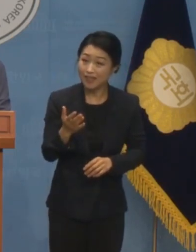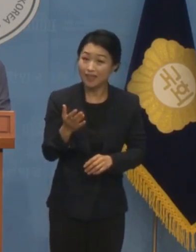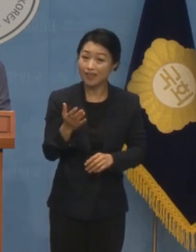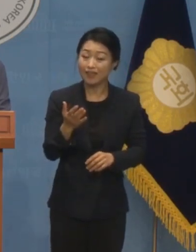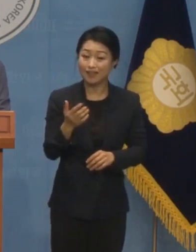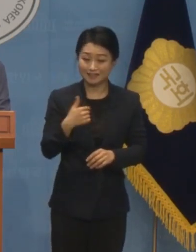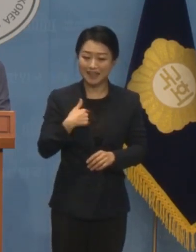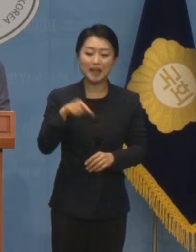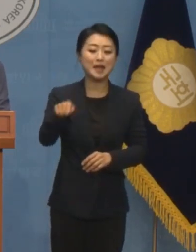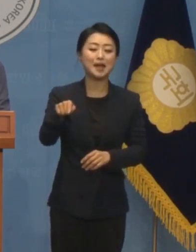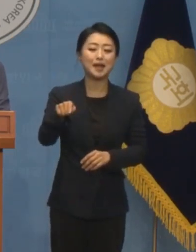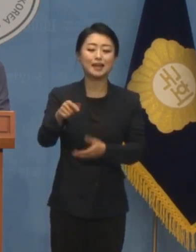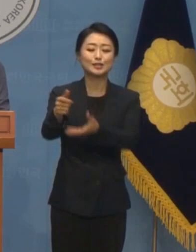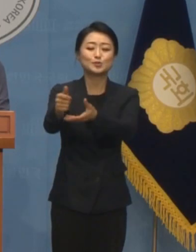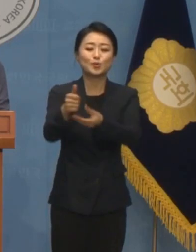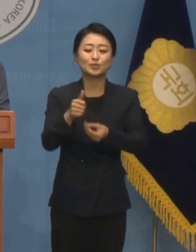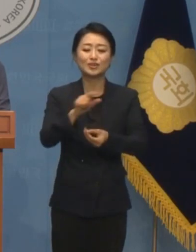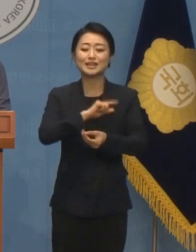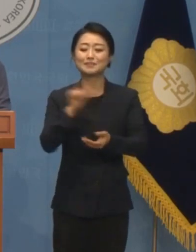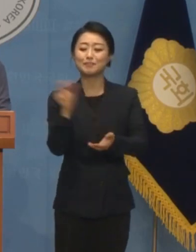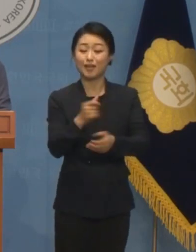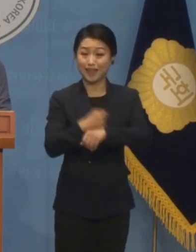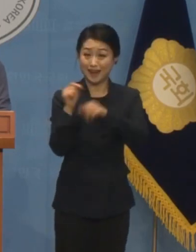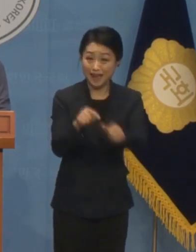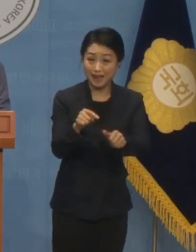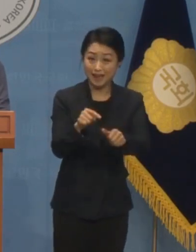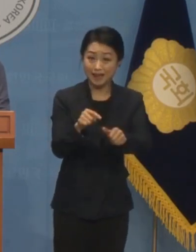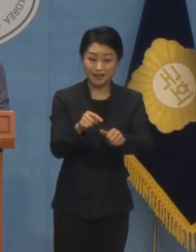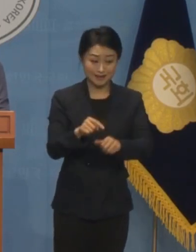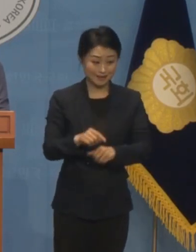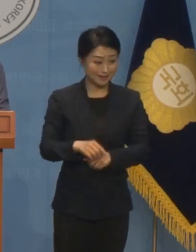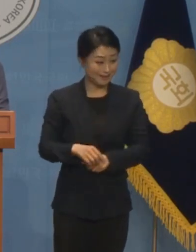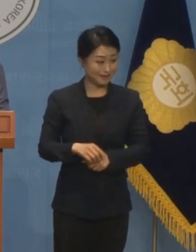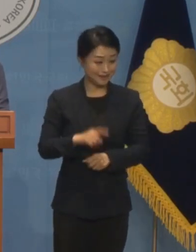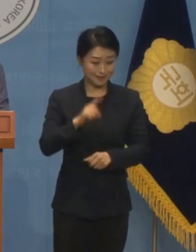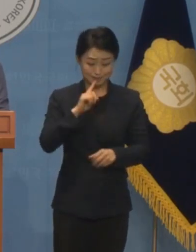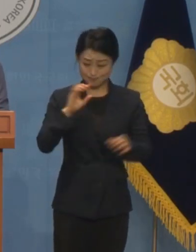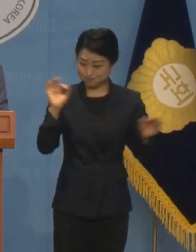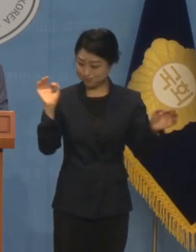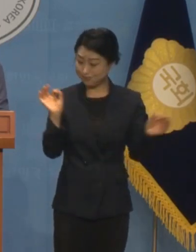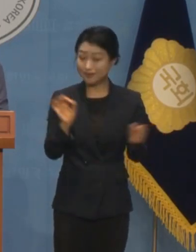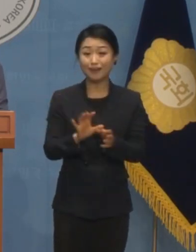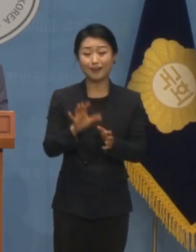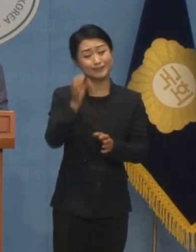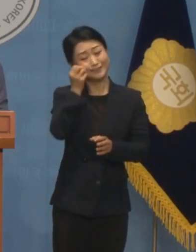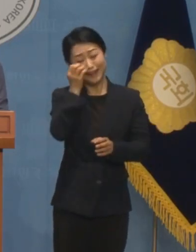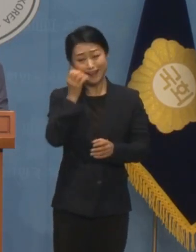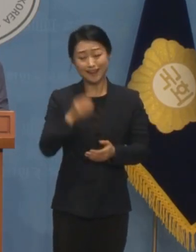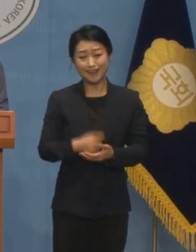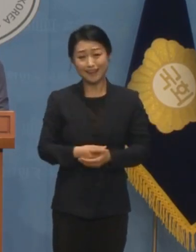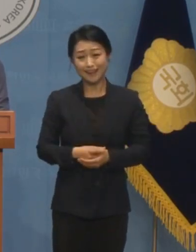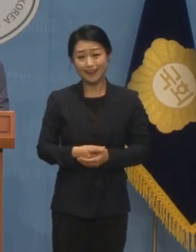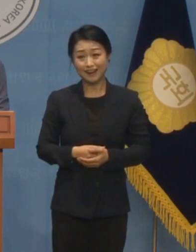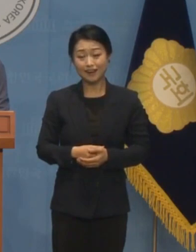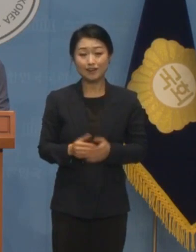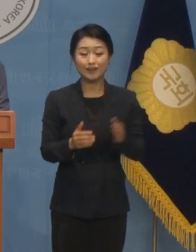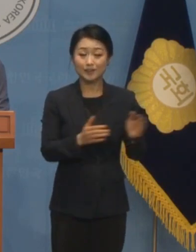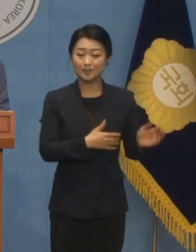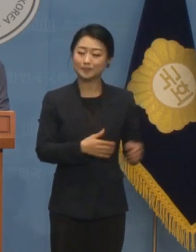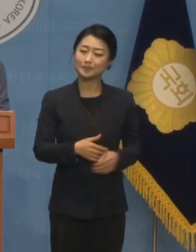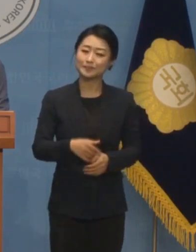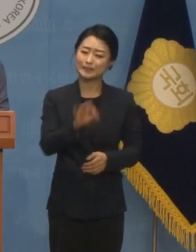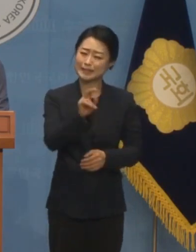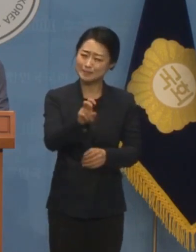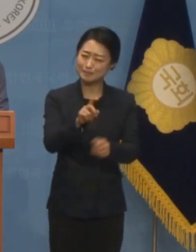찍어 초청에 추가시켰다는 기억은 그 차이가 너무나도 엄청나지 않습니까? 누가